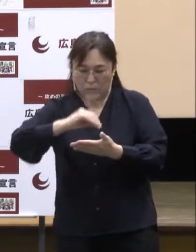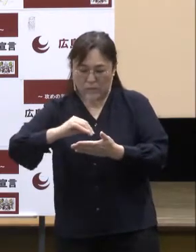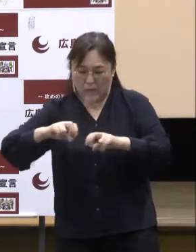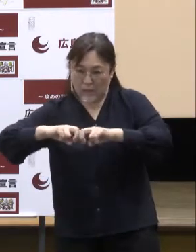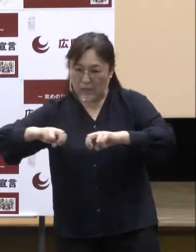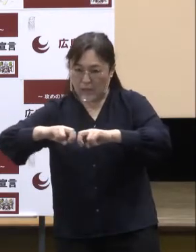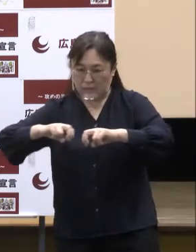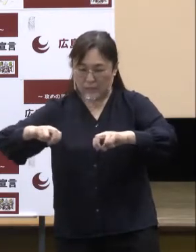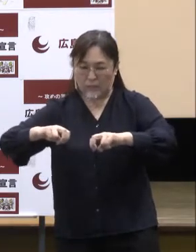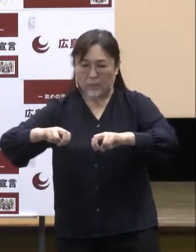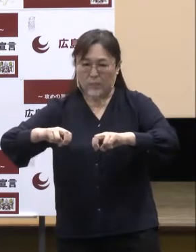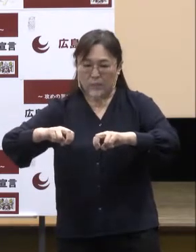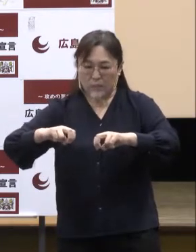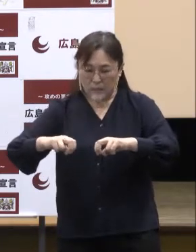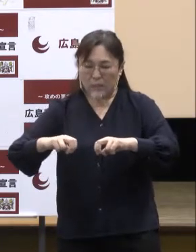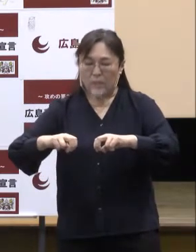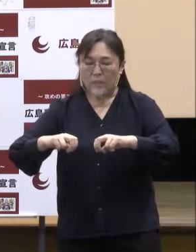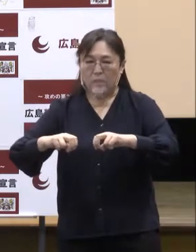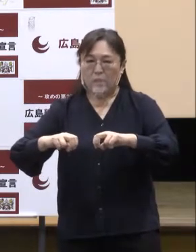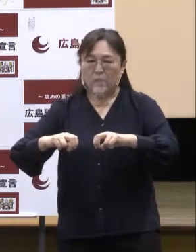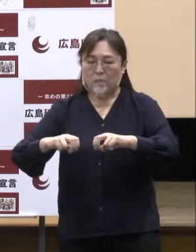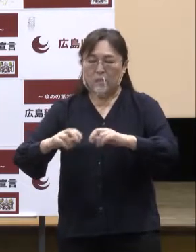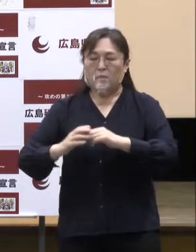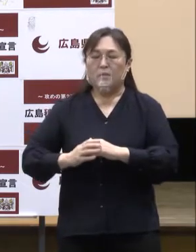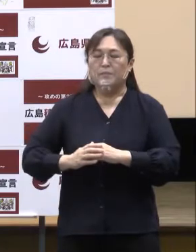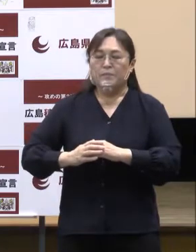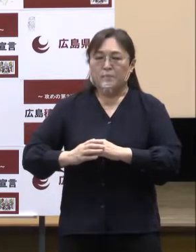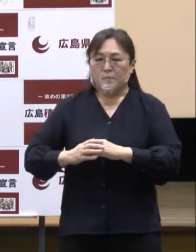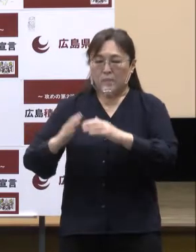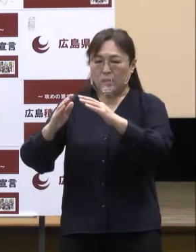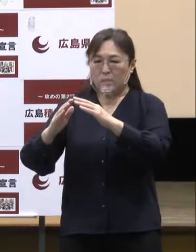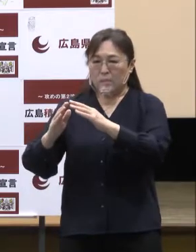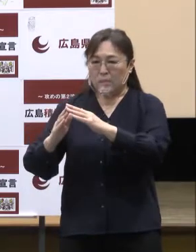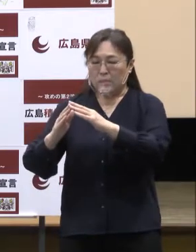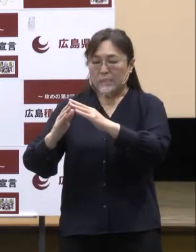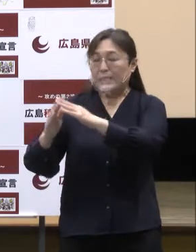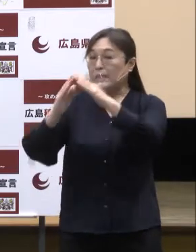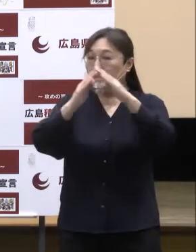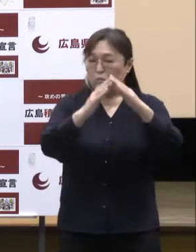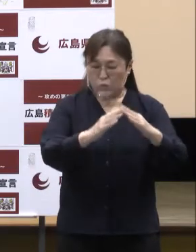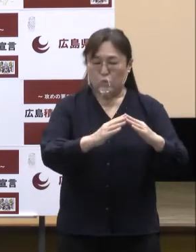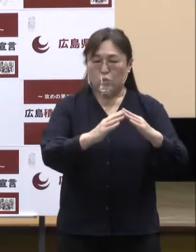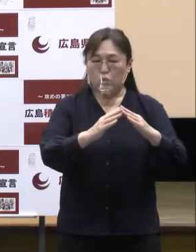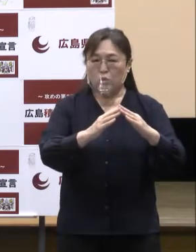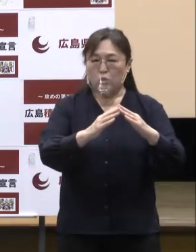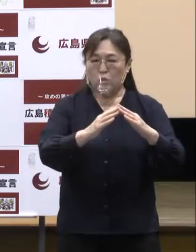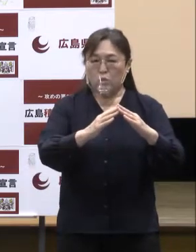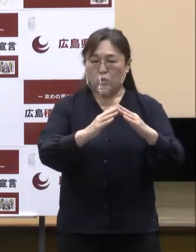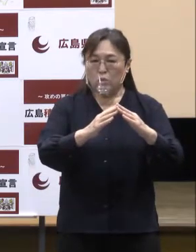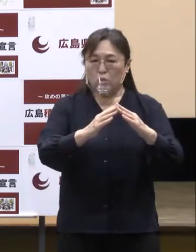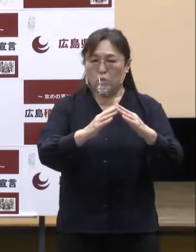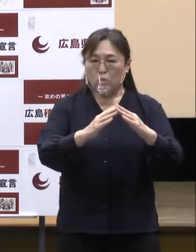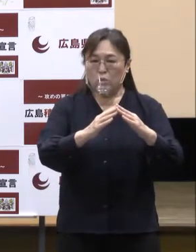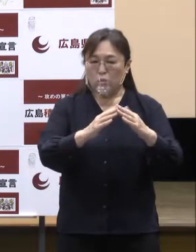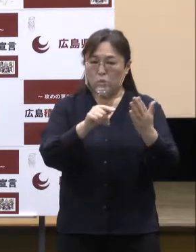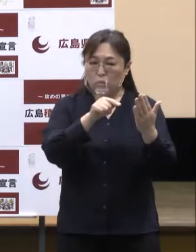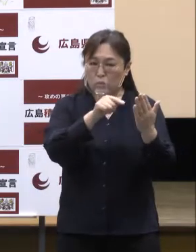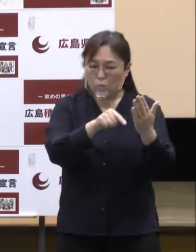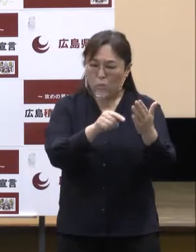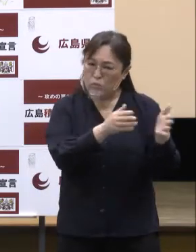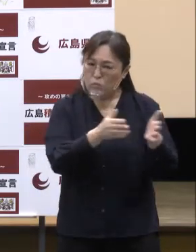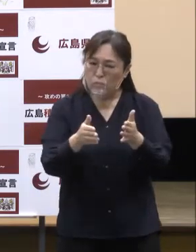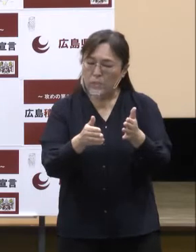人数や熟度、熟度っていうのは、どれぐらいこう移住する準備ができているかっていう